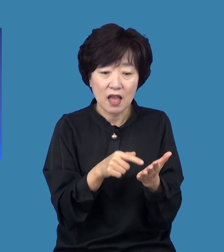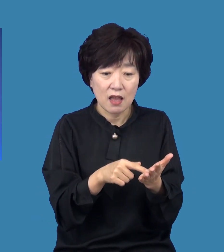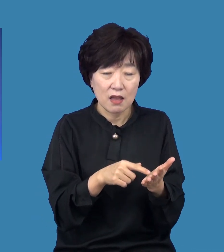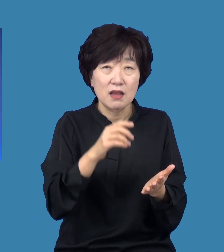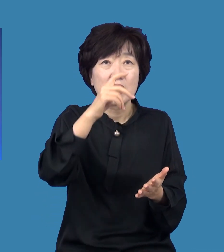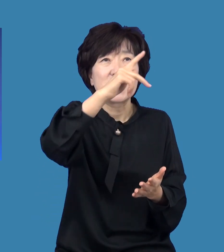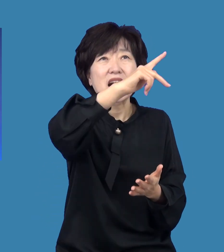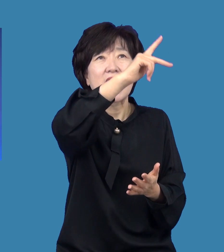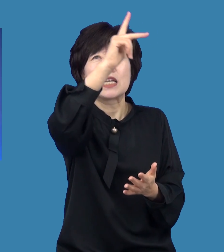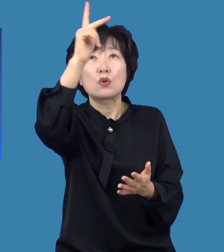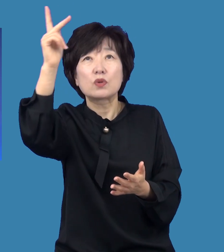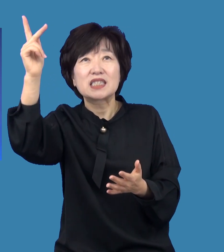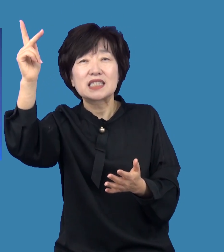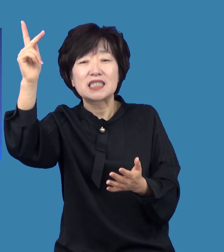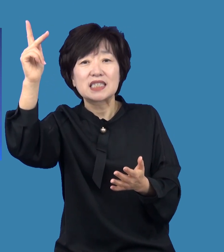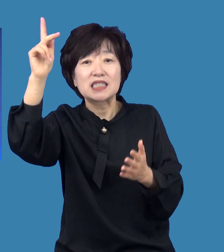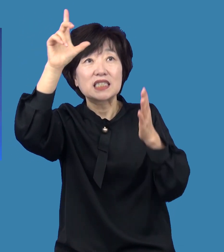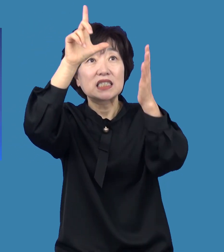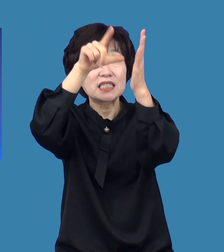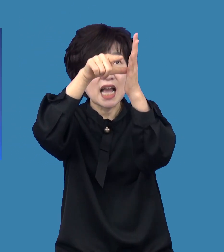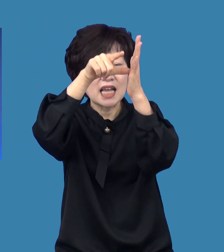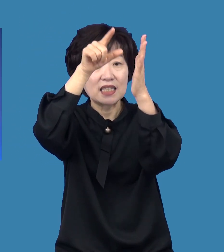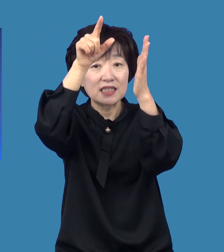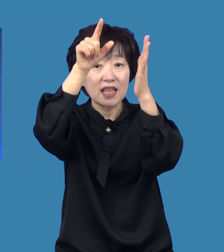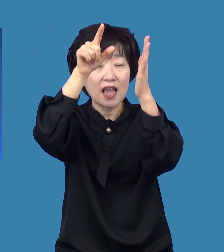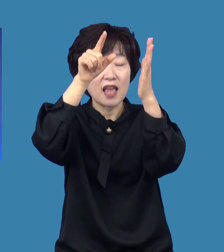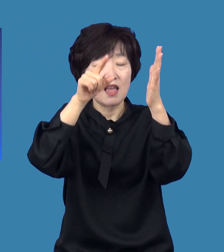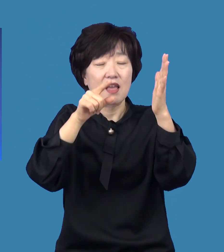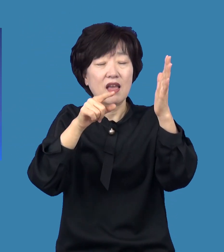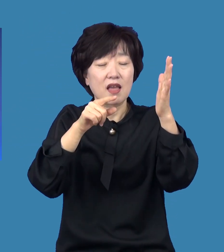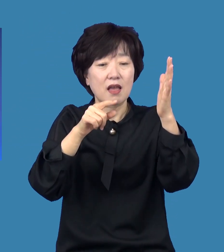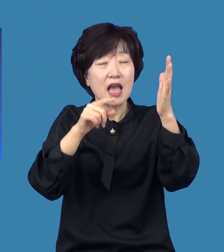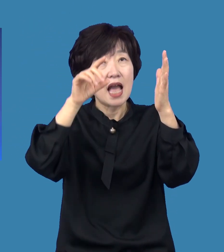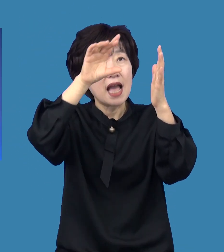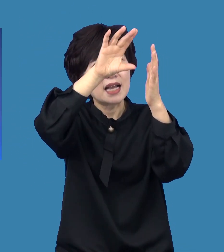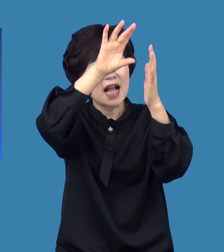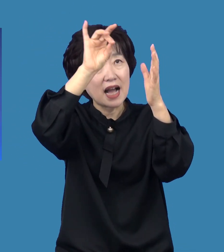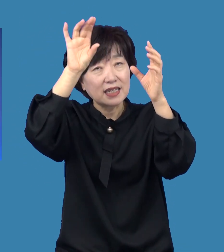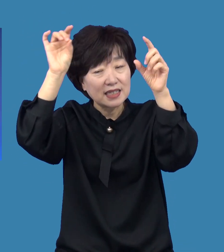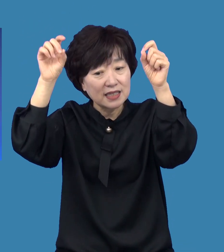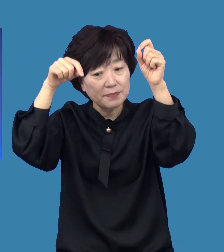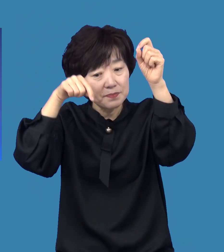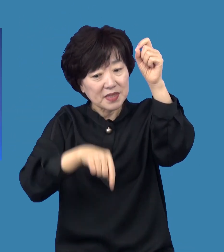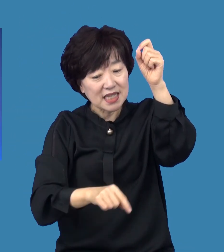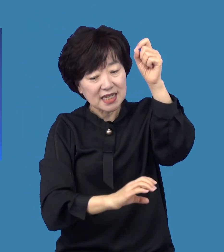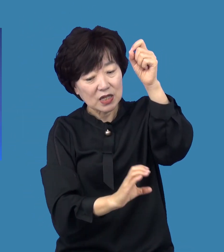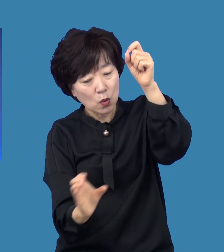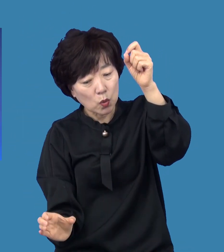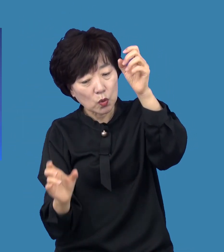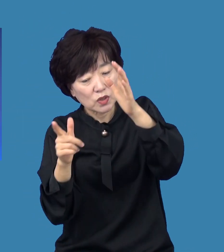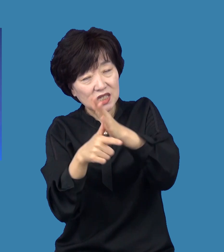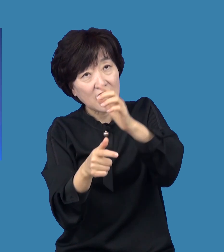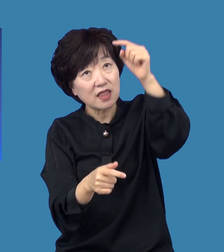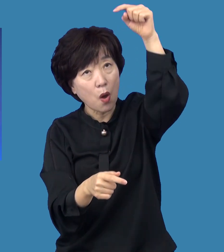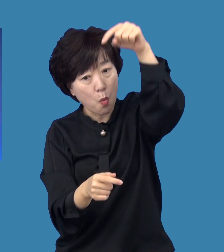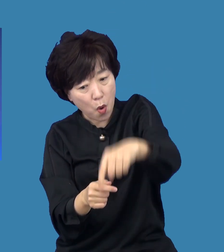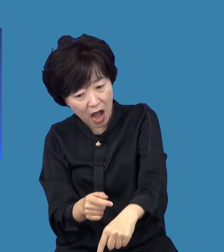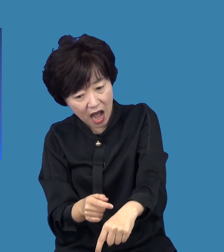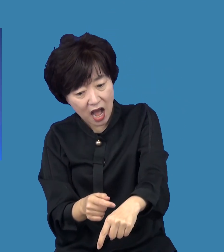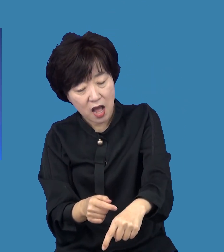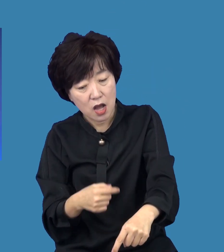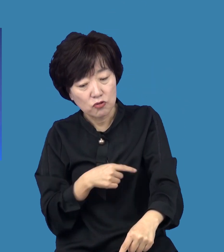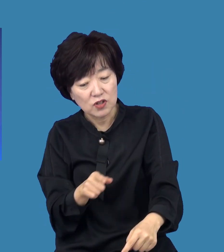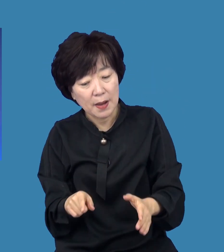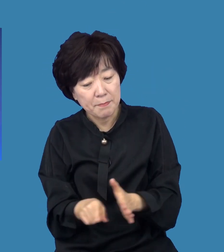시공간이 가끔씩 우리가 살고 있는 크로노스 시공간 안으로 침투해 들어오죠. 우리가 믿음으로 반응할 때,